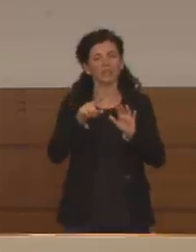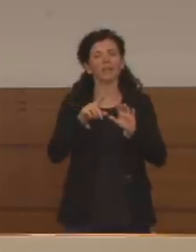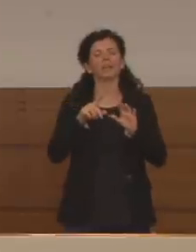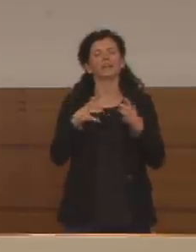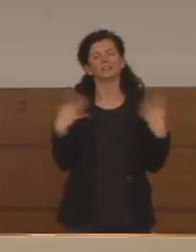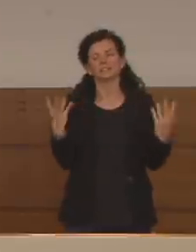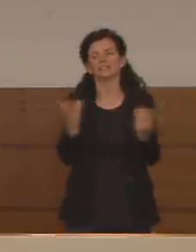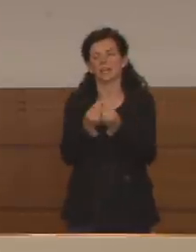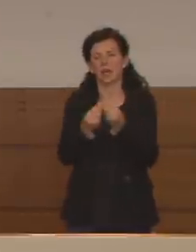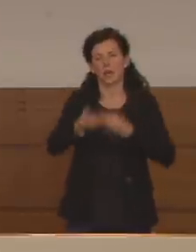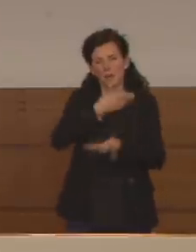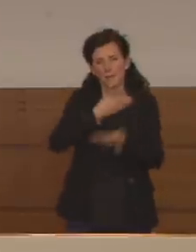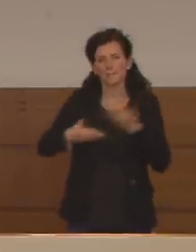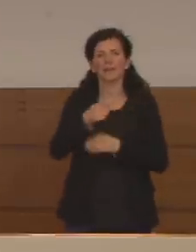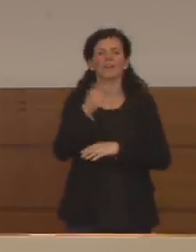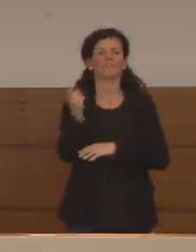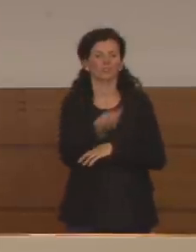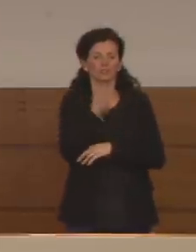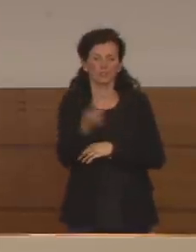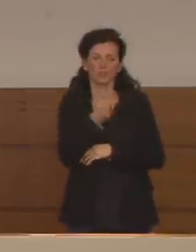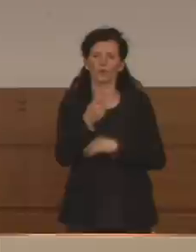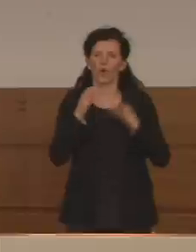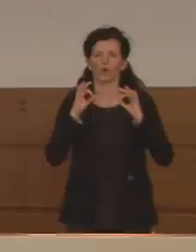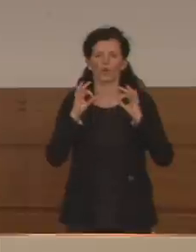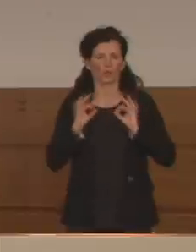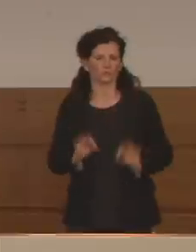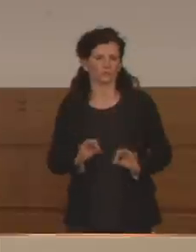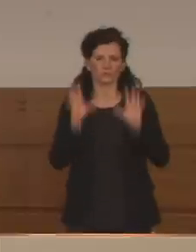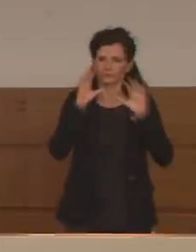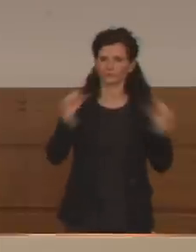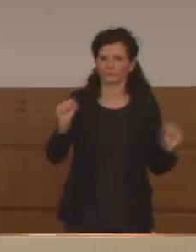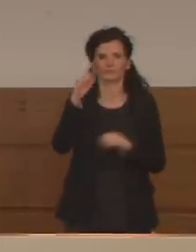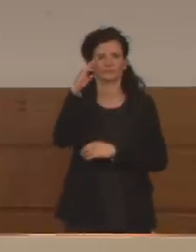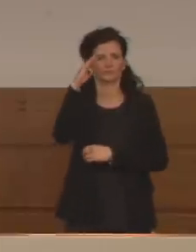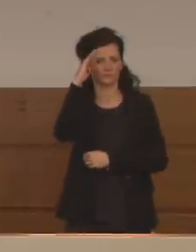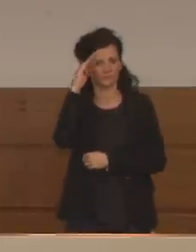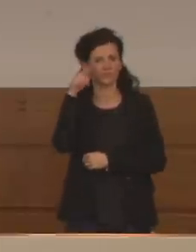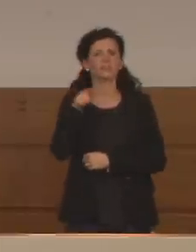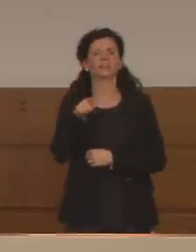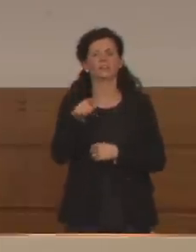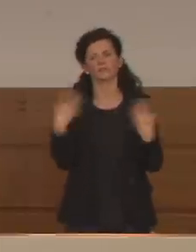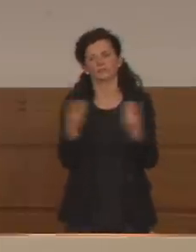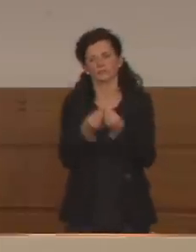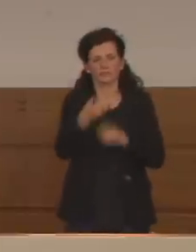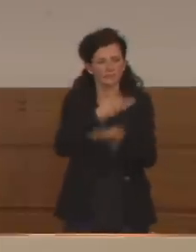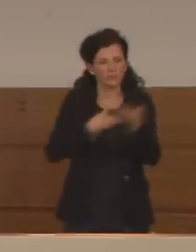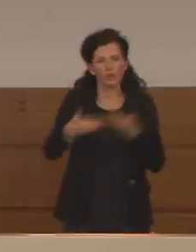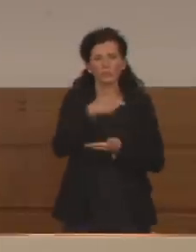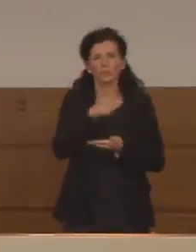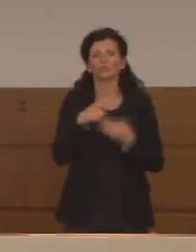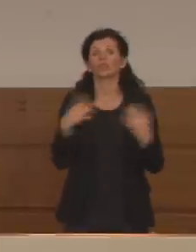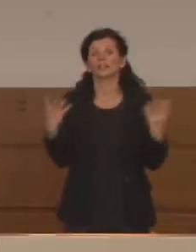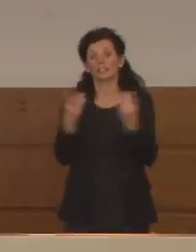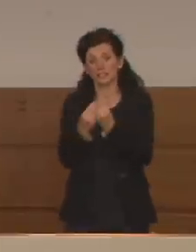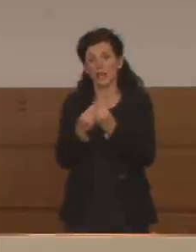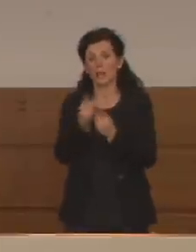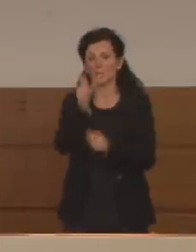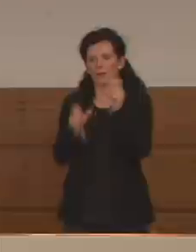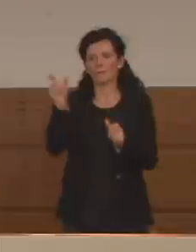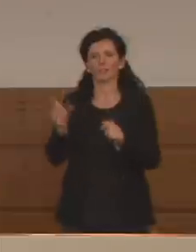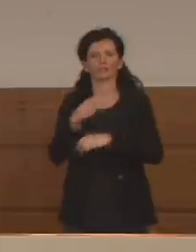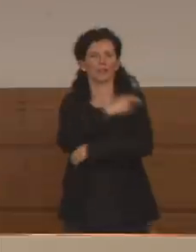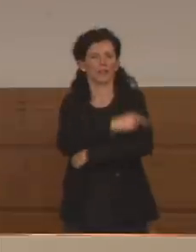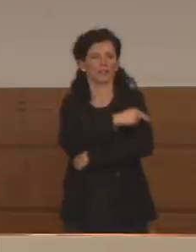alle ai vigili del fuoco le forze armate le forze di polizia e al personale delle regioni al